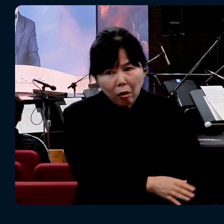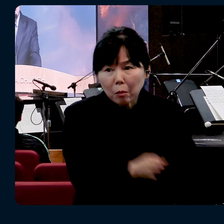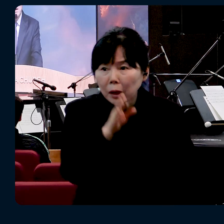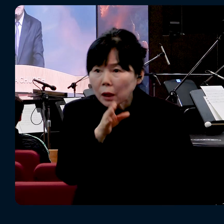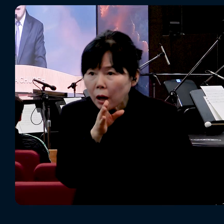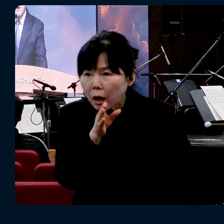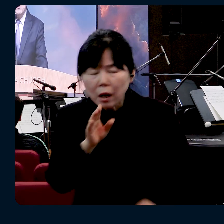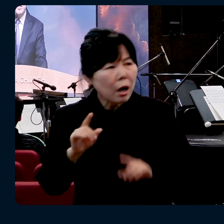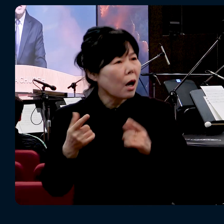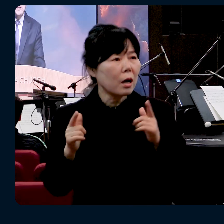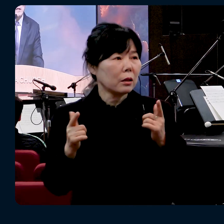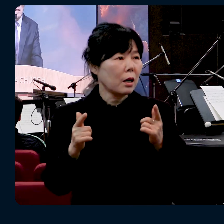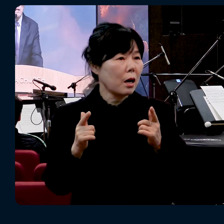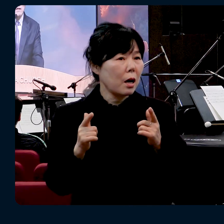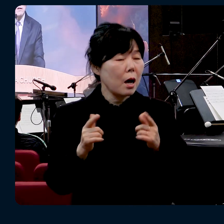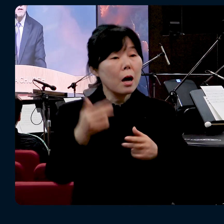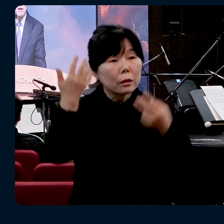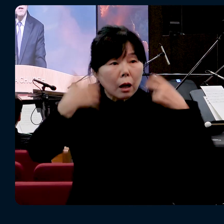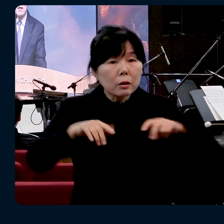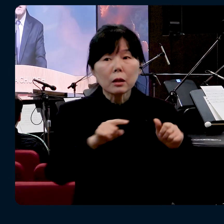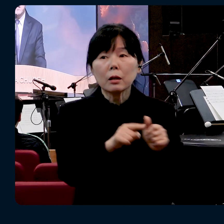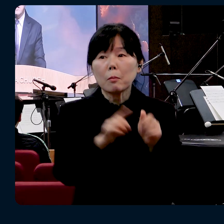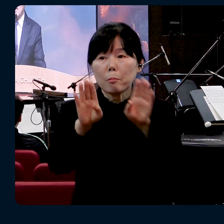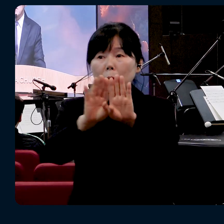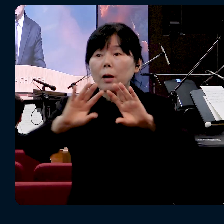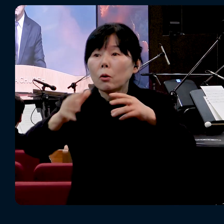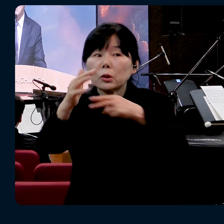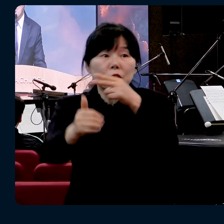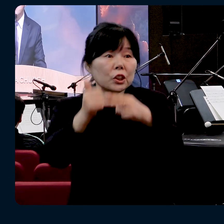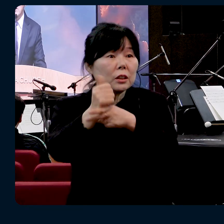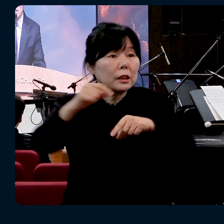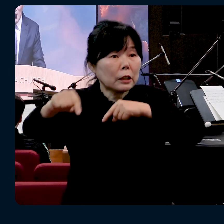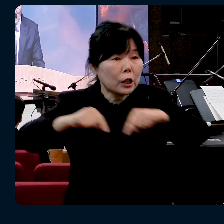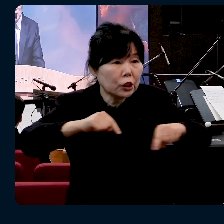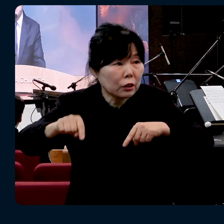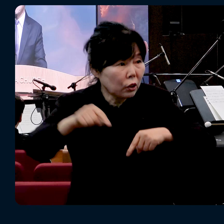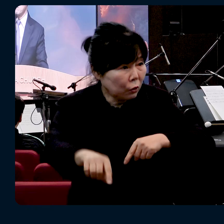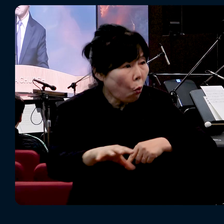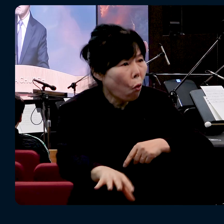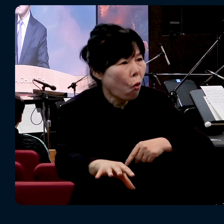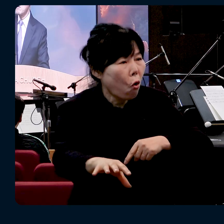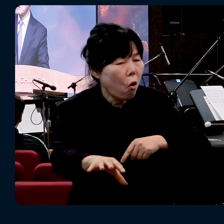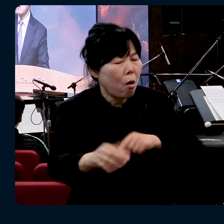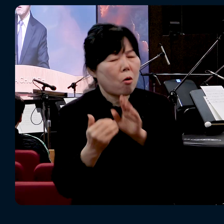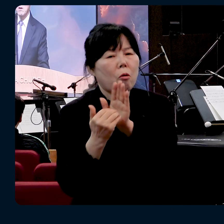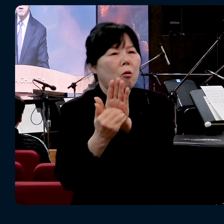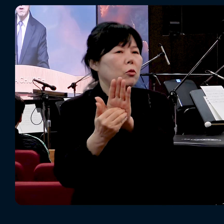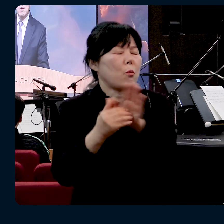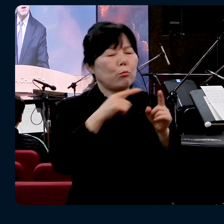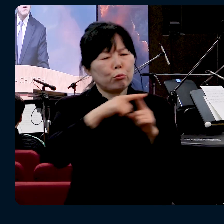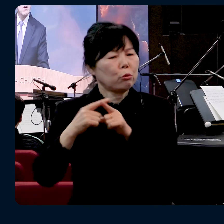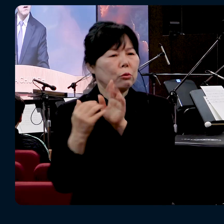다니엘은요, 바벨론의 신들이 다스리는 그 세상 자체를 거부하지 않았습니다.